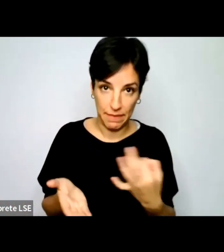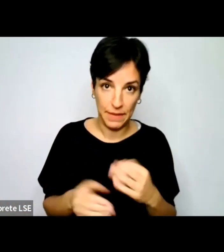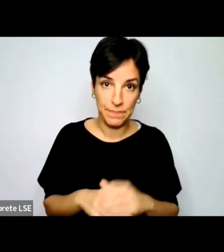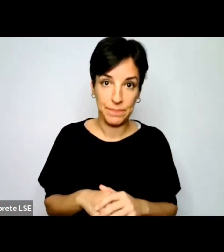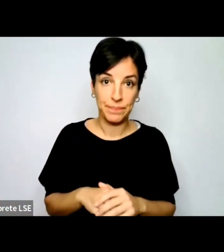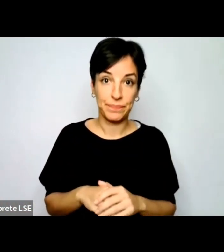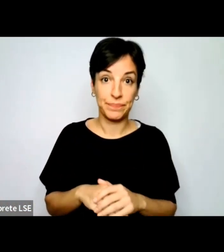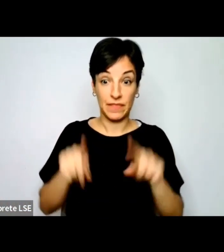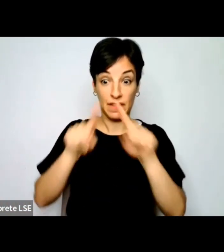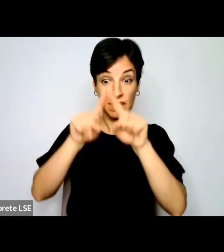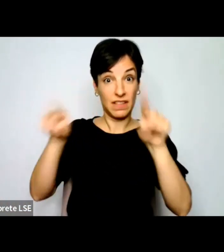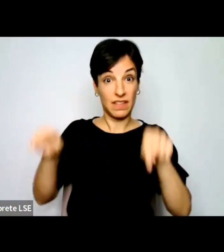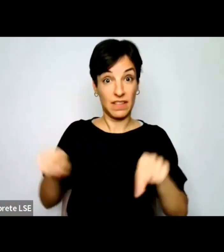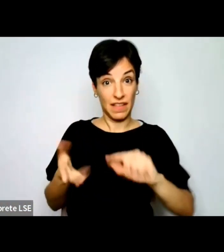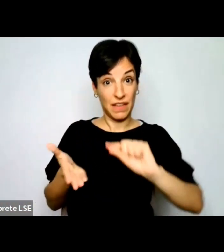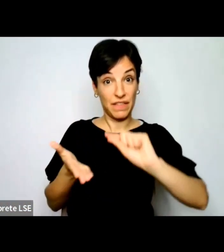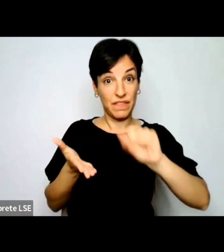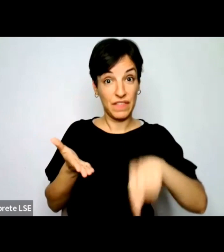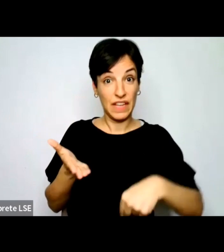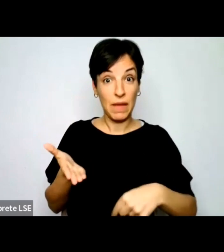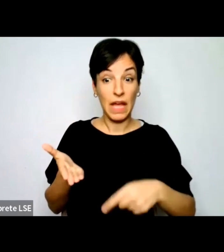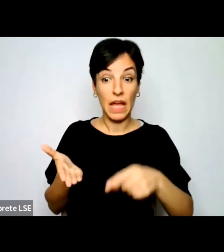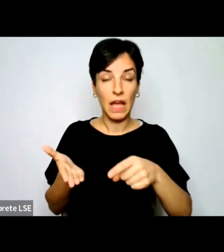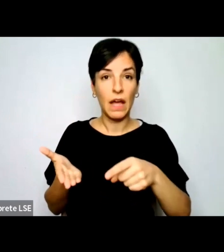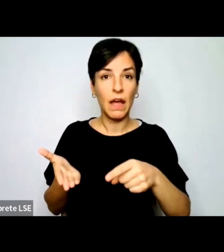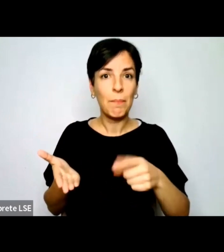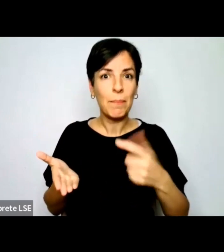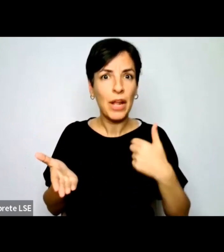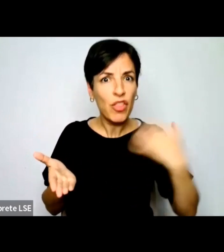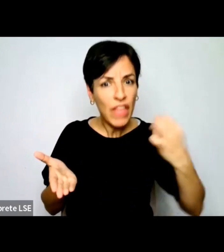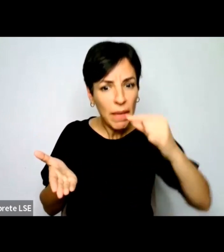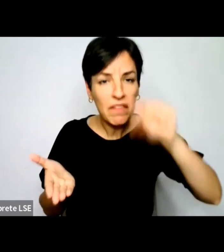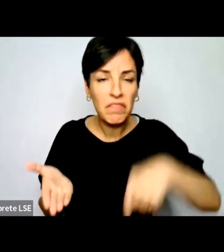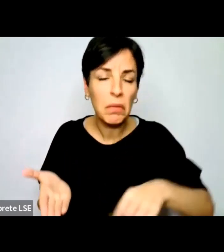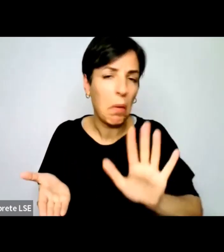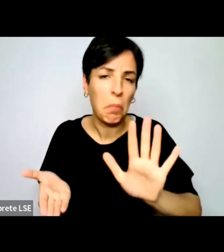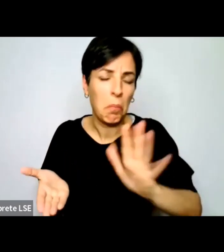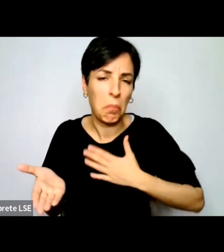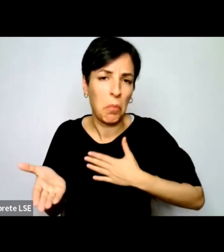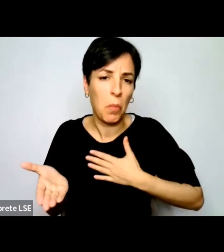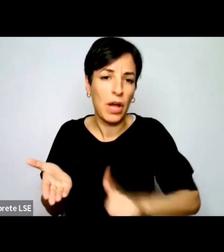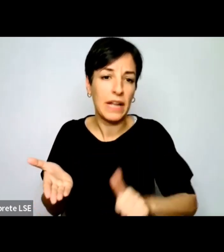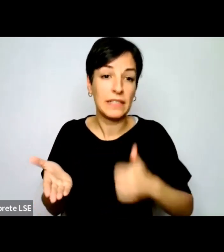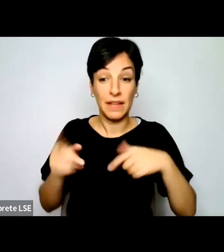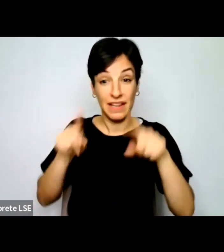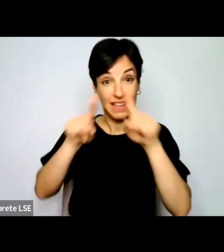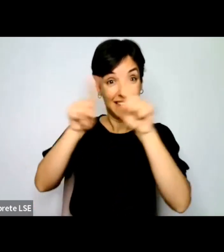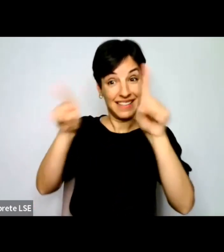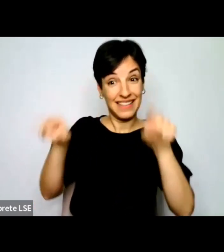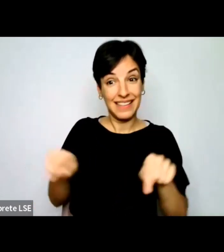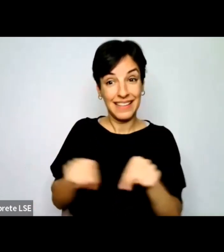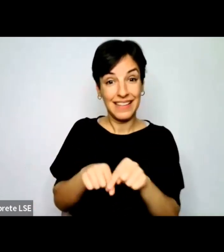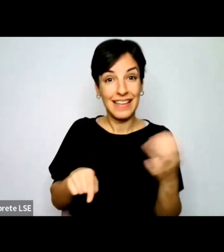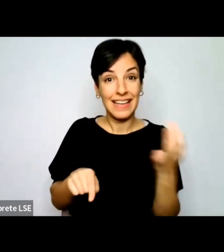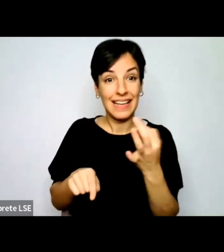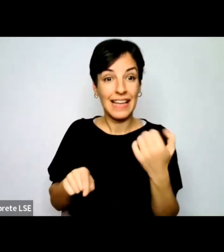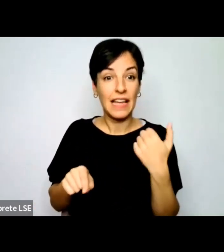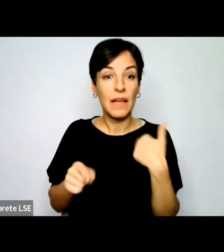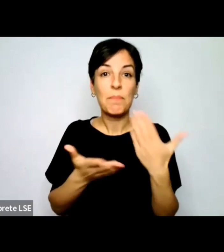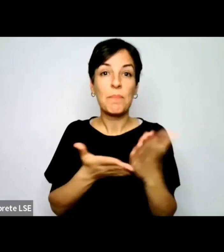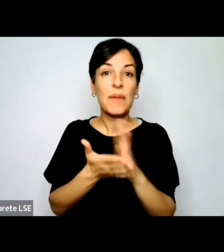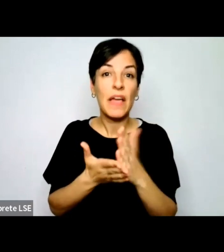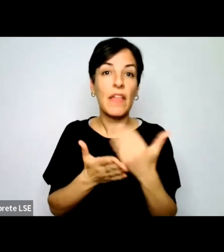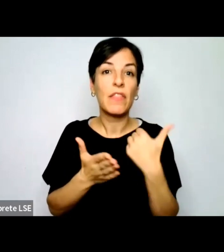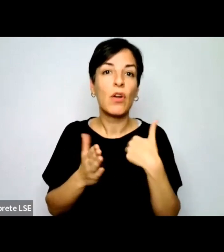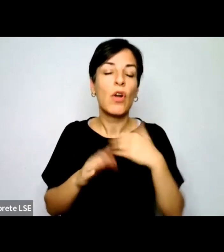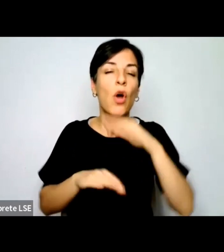firmar, que este en concreto, si no queréis, no es necesario, pero en donde va a aparecer todos los principios de la mediación, para